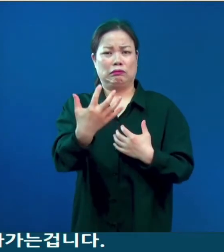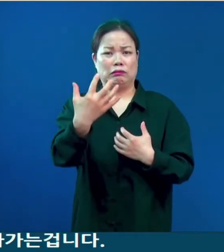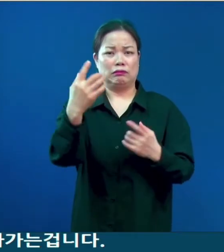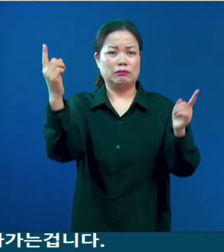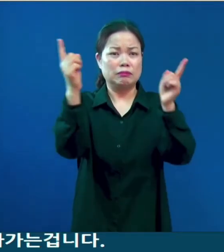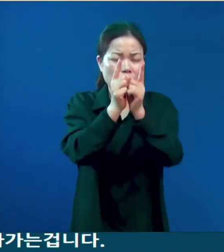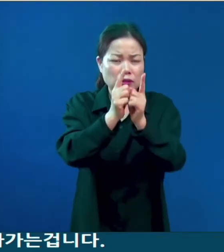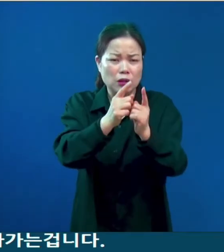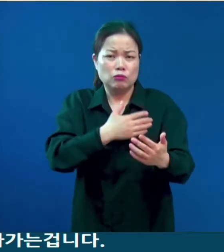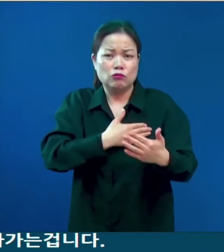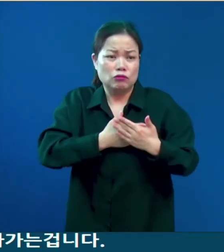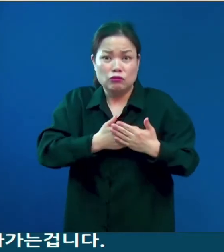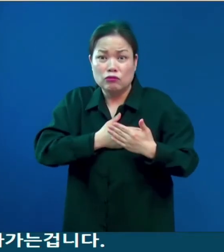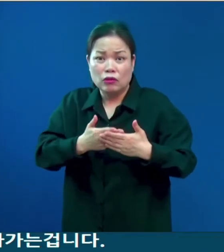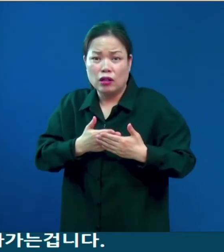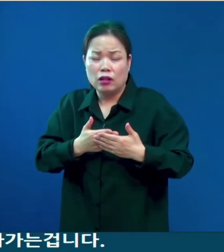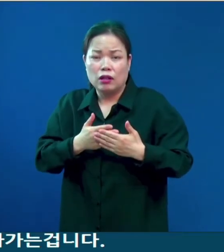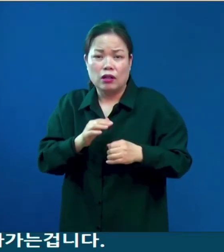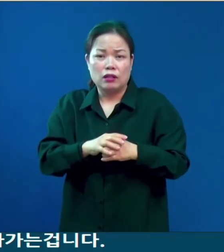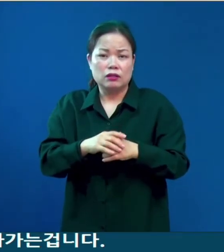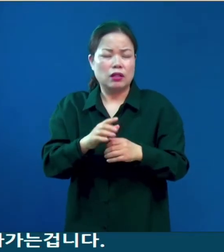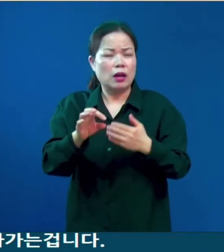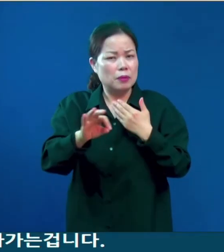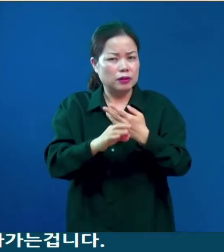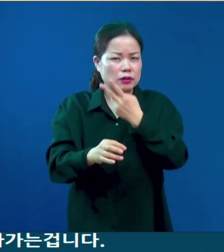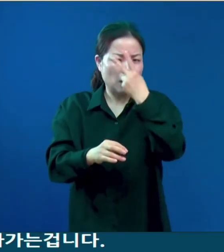붙들리면 잠들기 딱 좋습니다.